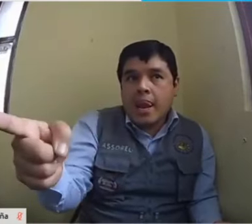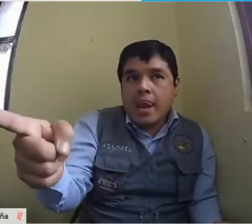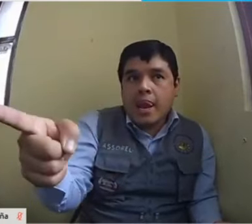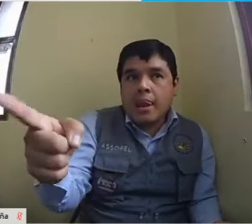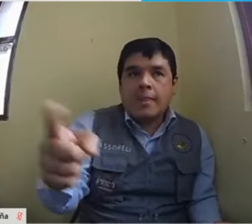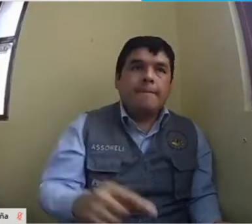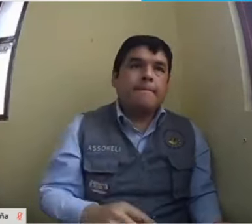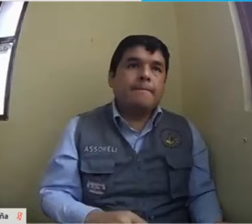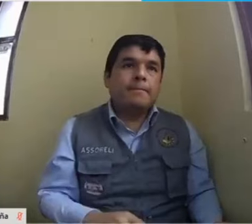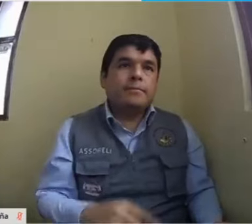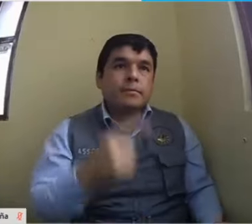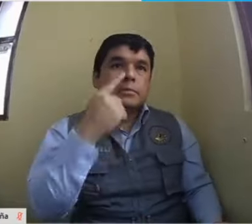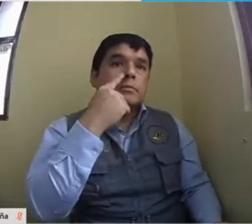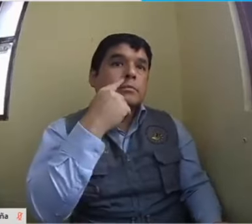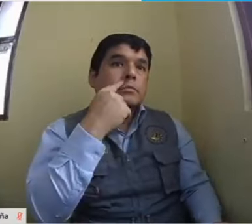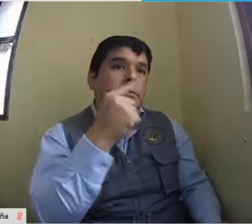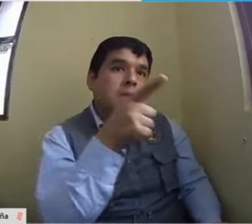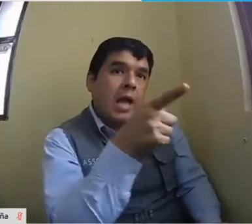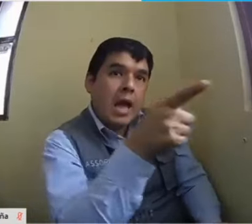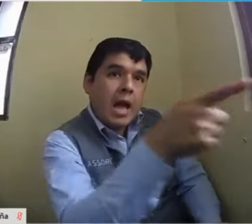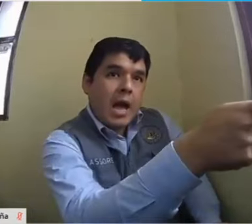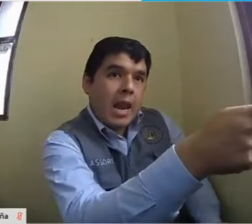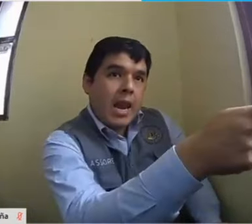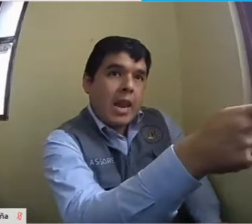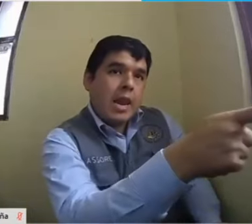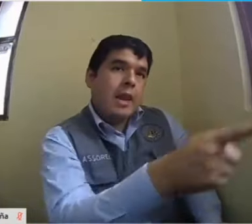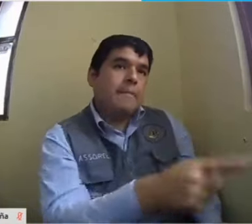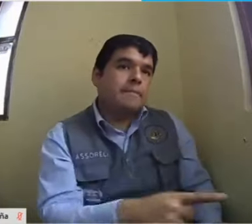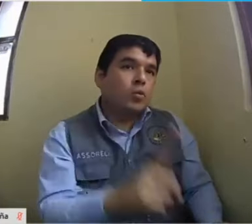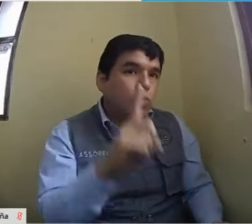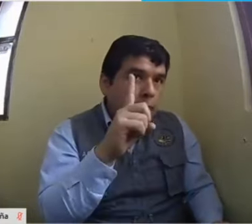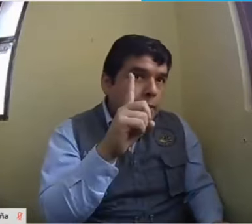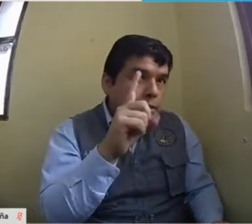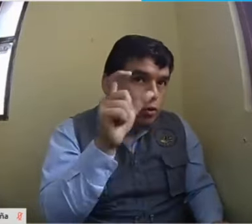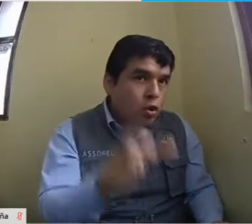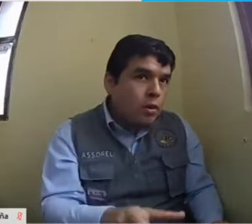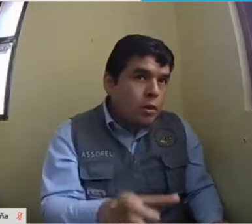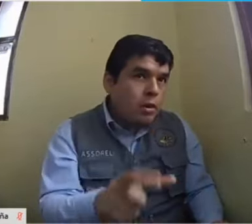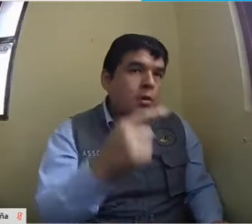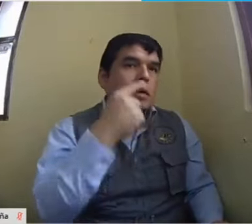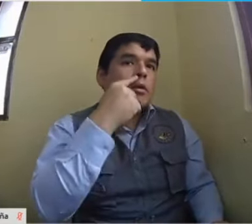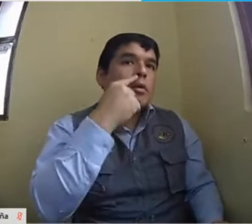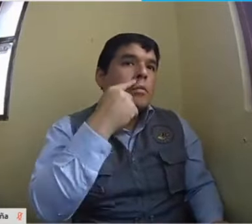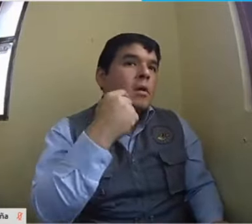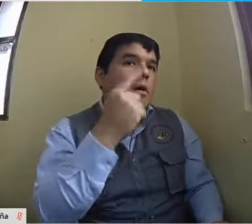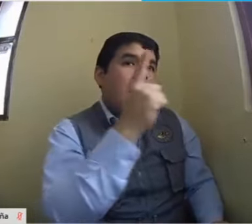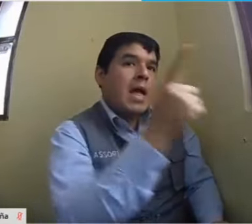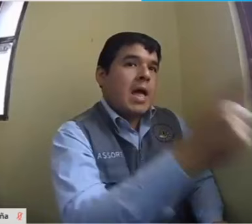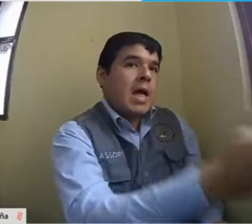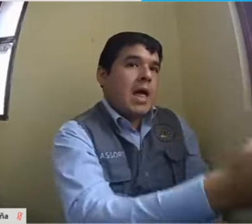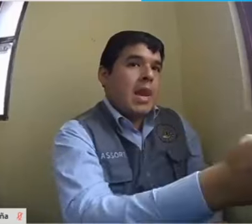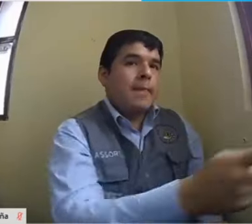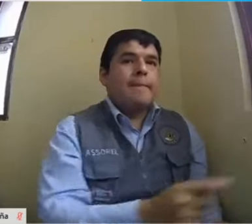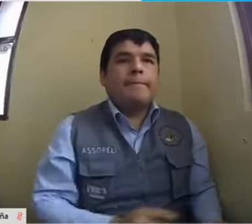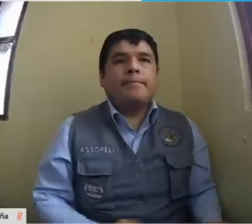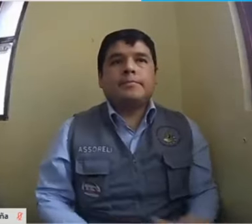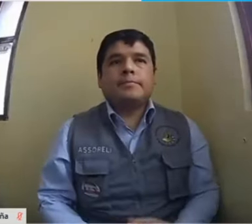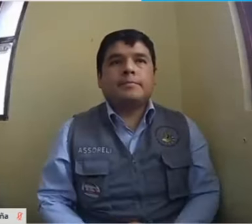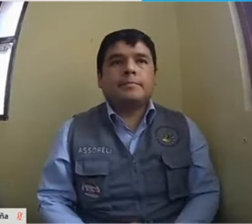Una persona, un hombre, ¿no? Él. Hombre y él se señala. Una persona, cuando es solo